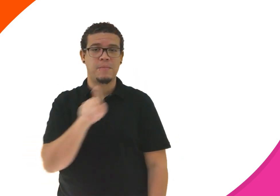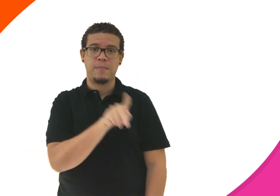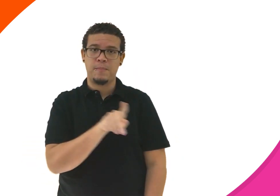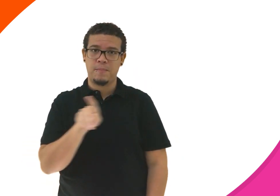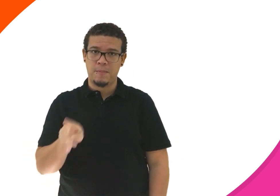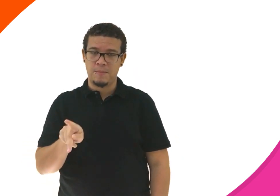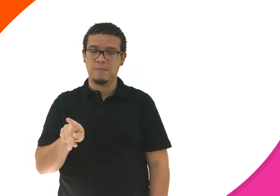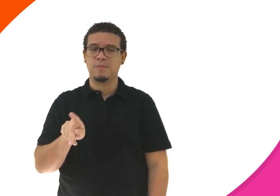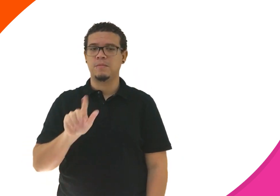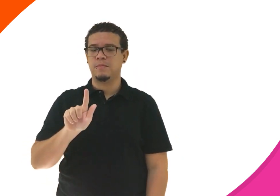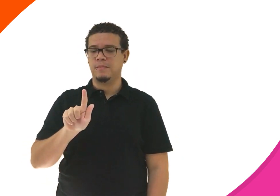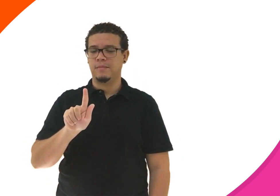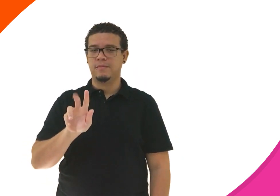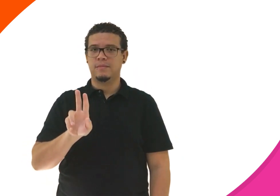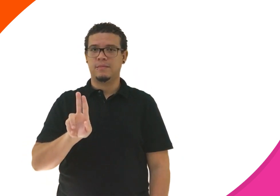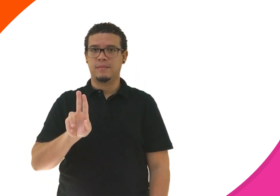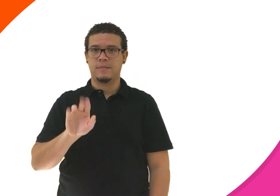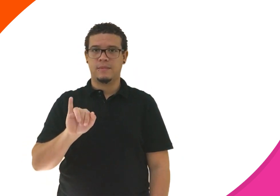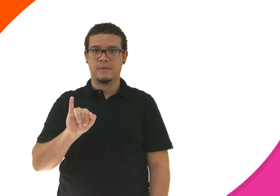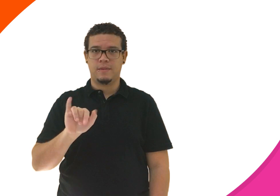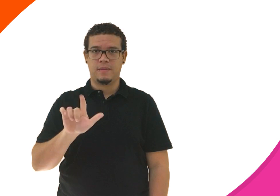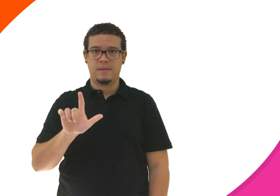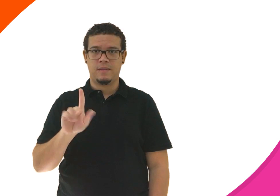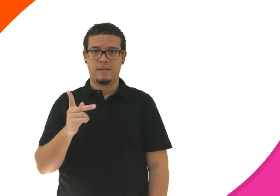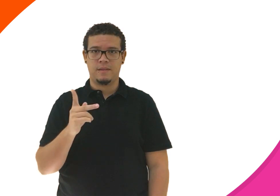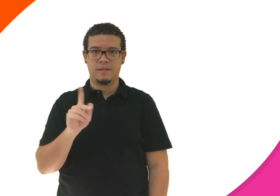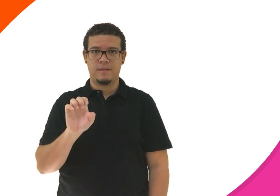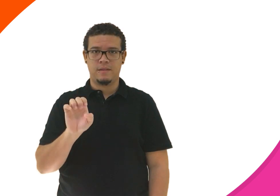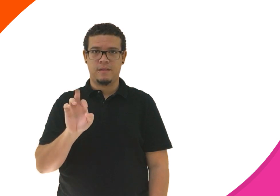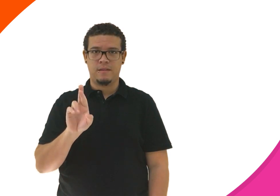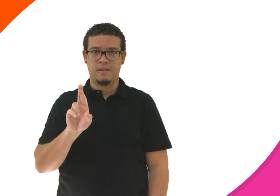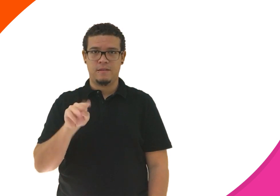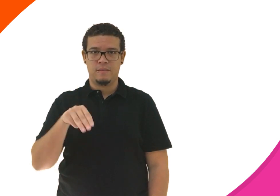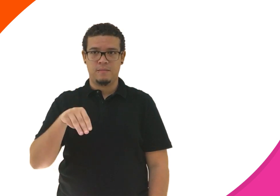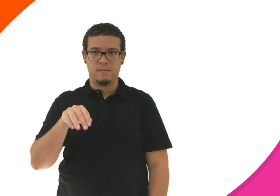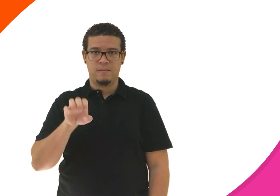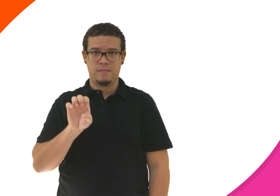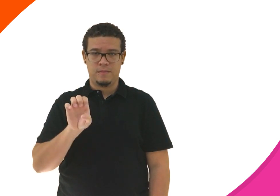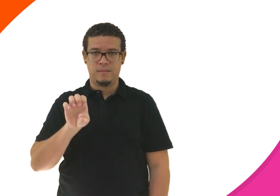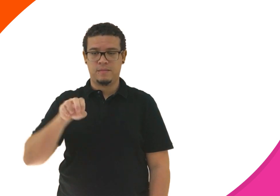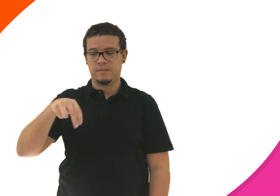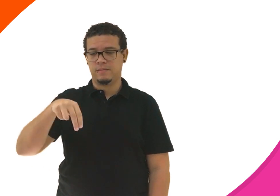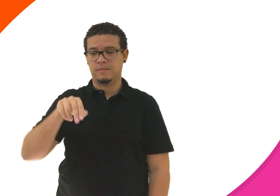sinais. Eu sou o professor mestre Guilherme